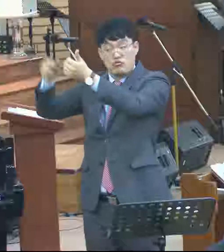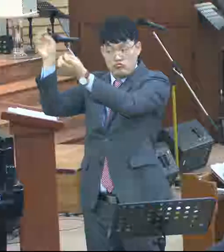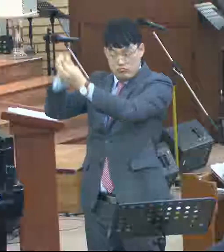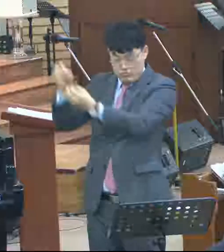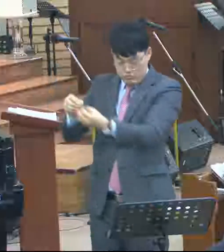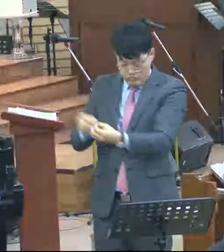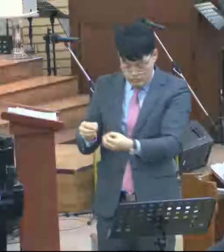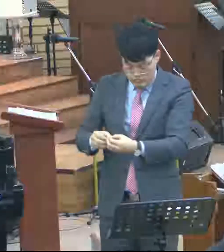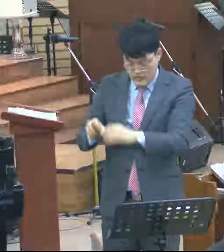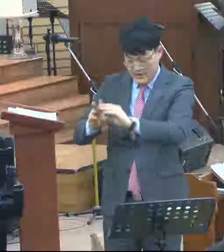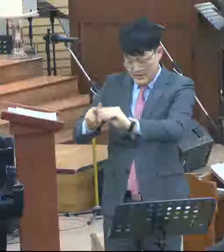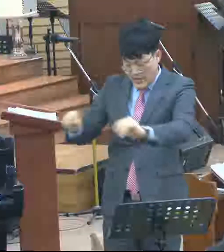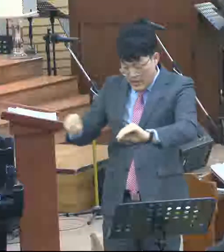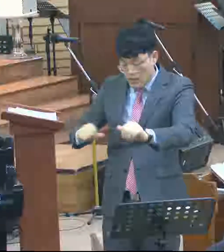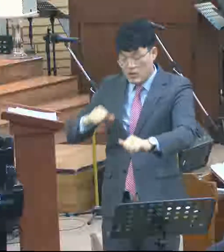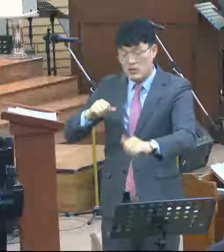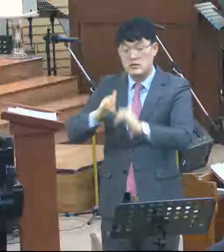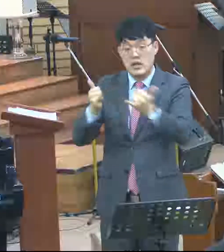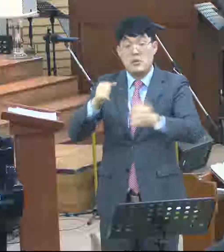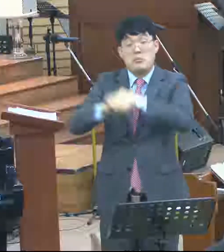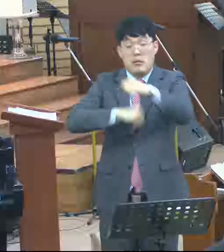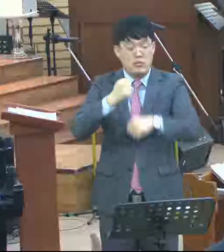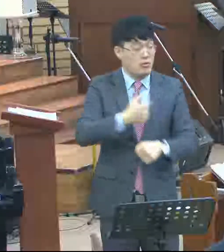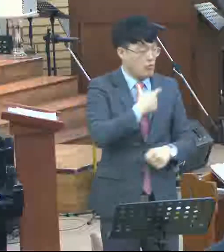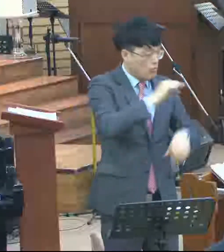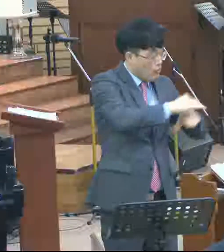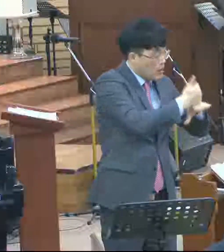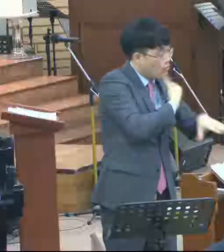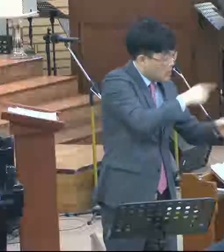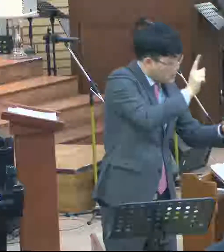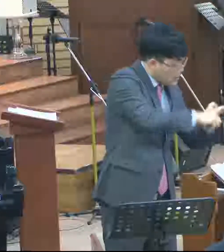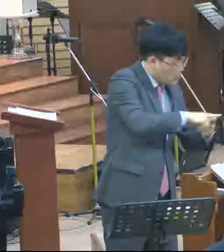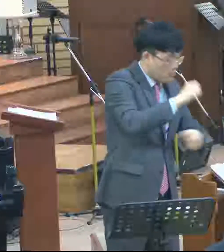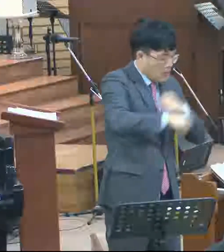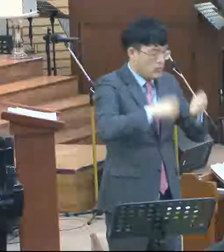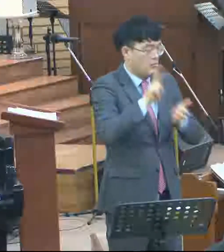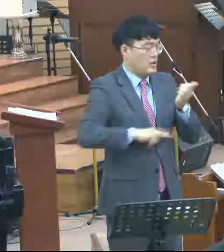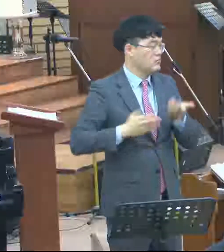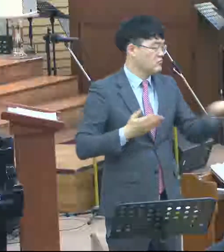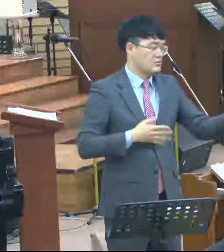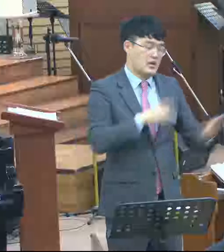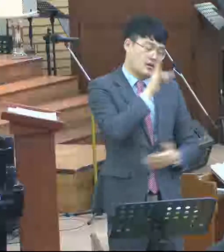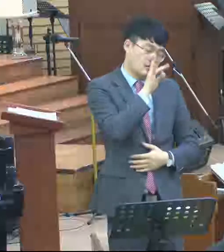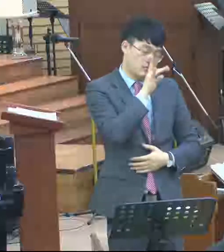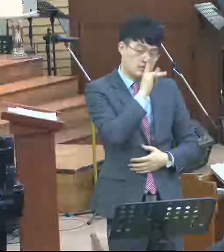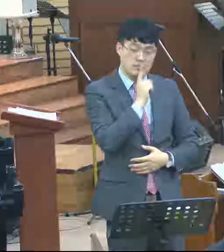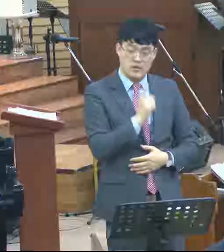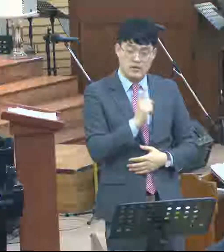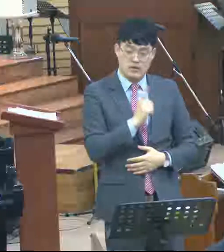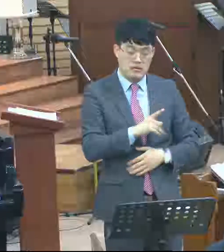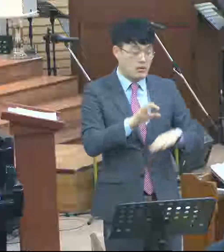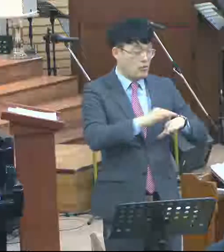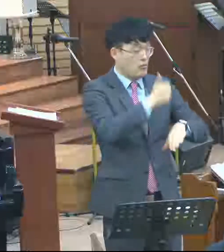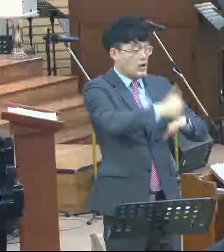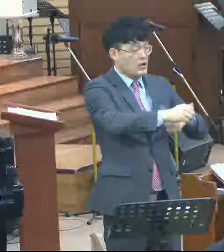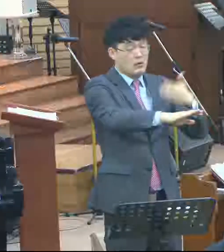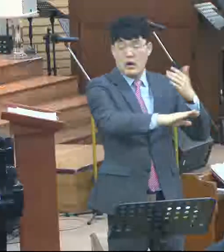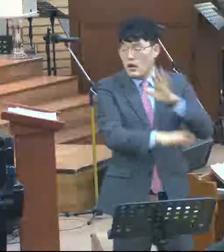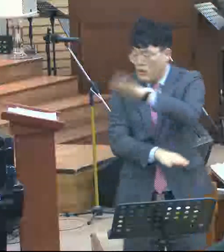이 토지를 왕이 원한다 그래서 팔 수가 없습니다. 왕은 다른 곳에 포도원 더 좋은 곳을 줄 수